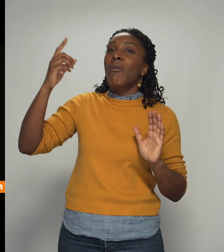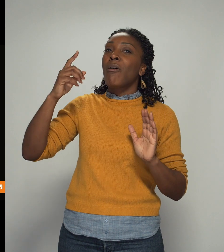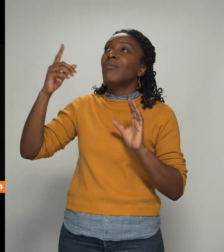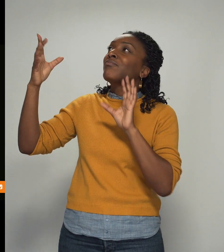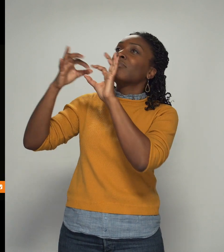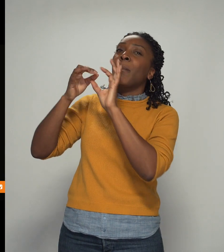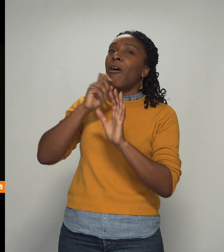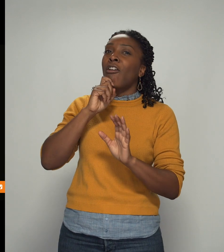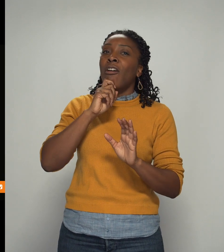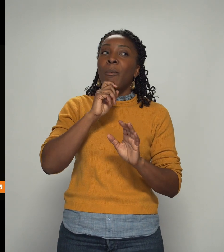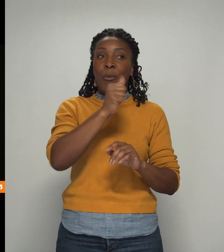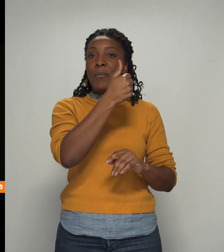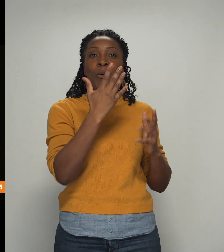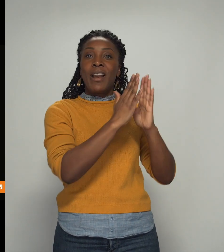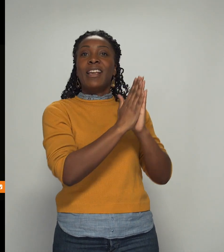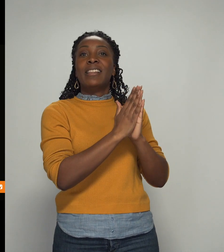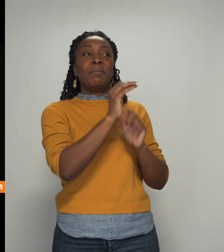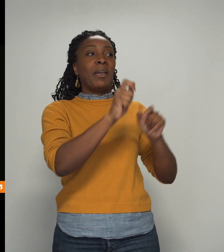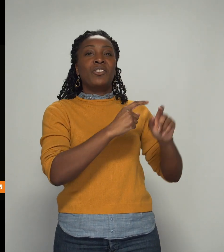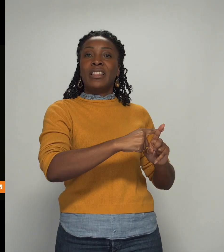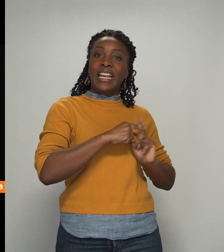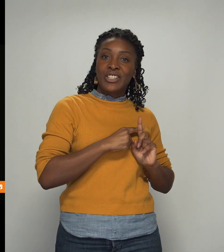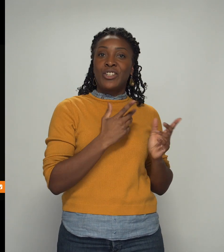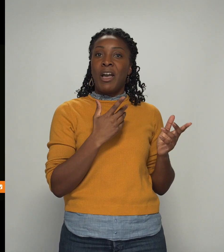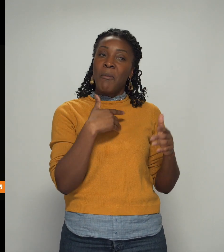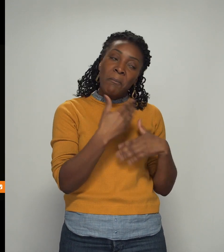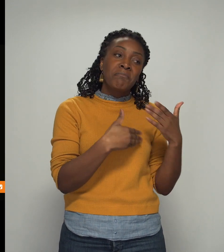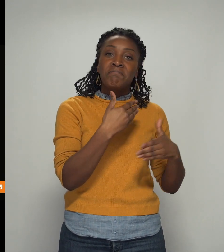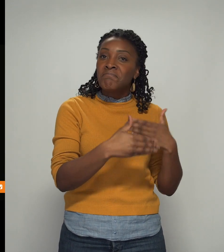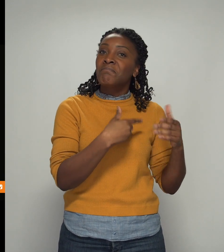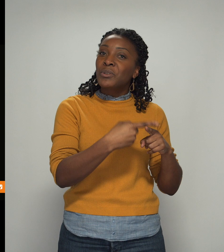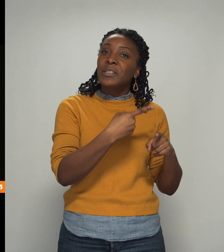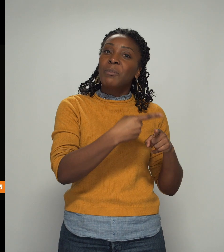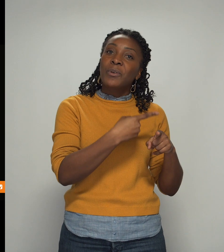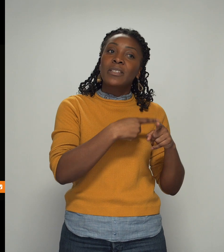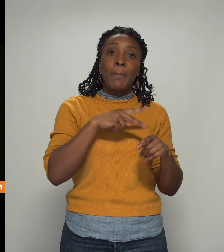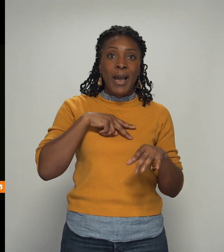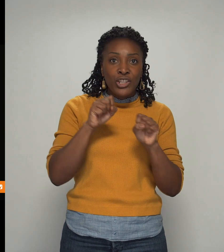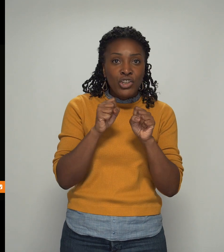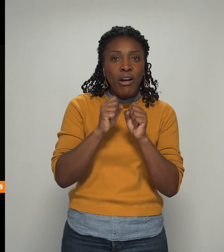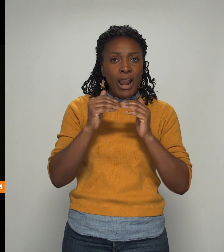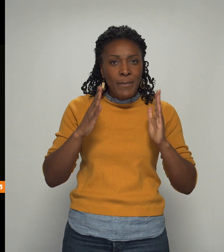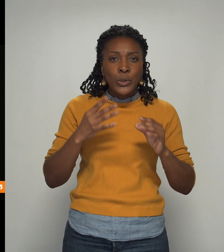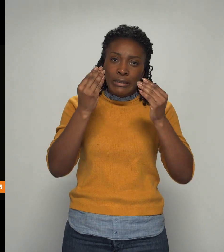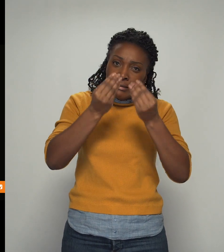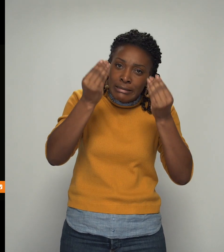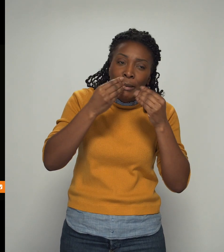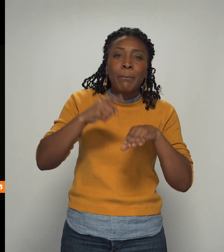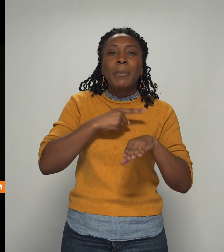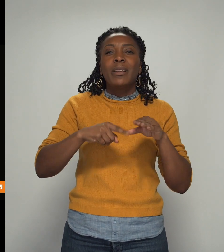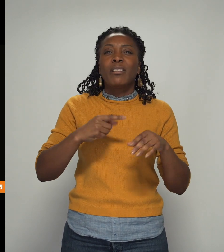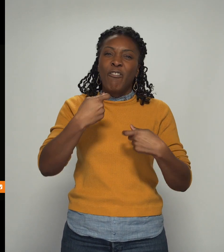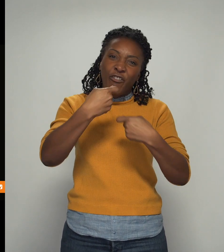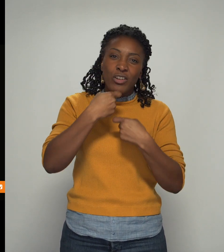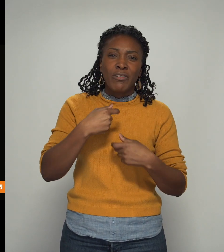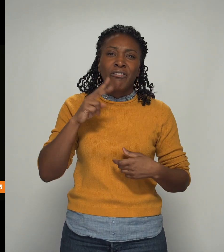découvert les chrétiens, donc l'église. Donc je fais mes premières marches dans l'église, et puis ma sœur me fait des études bibliques à la maison, un peu forcées, j'aimais